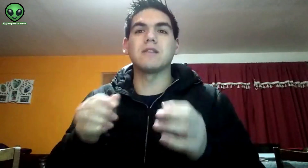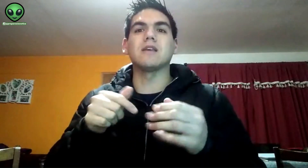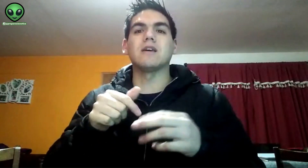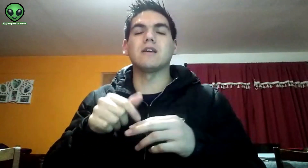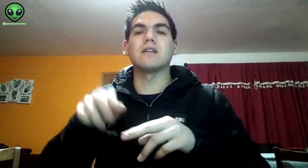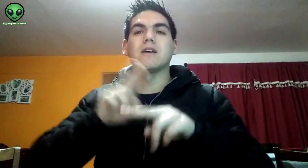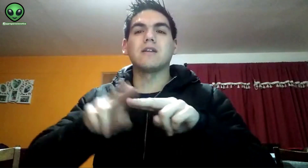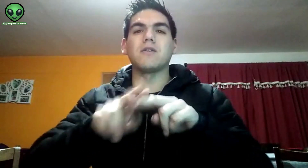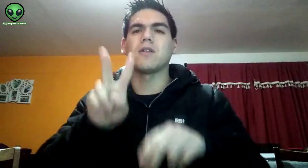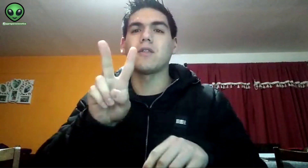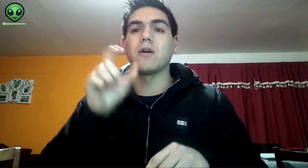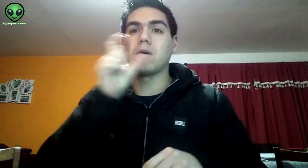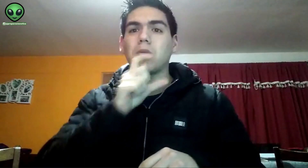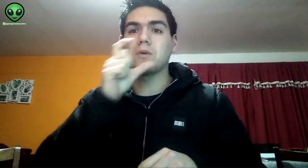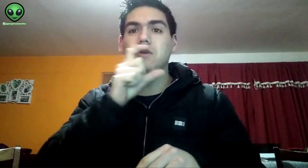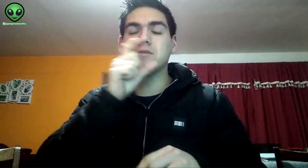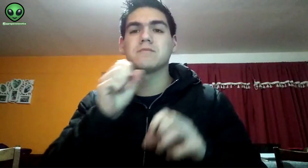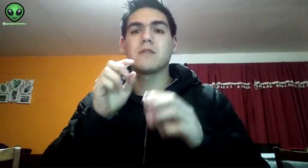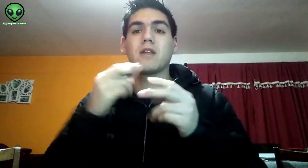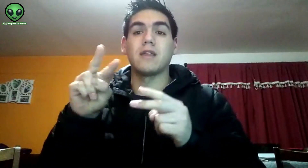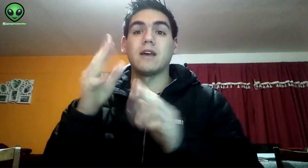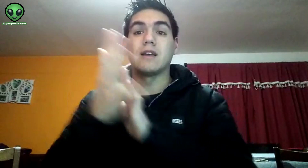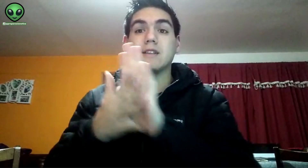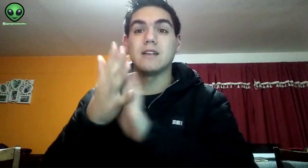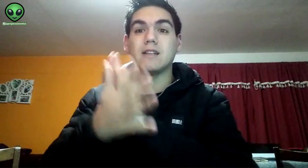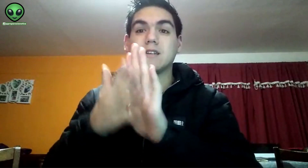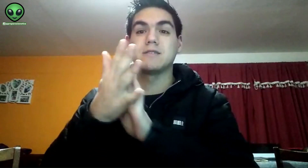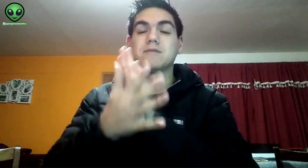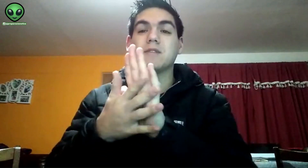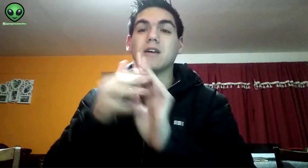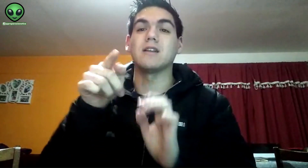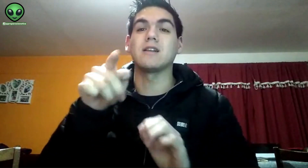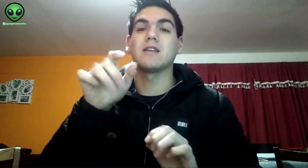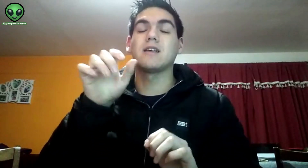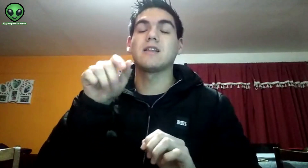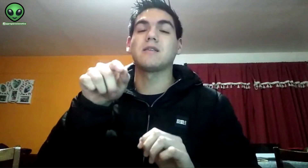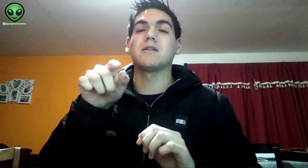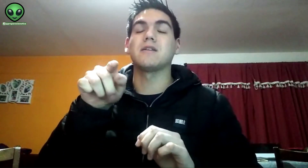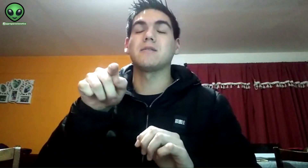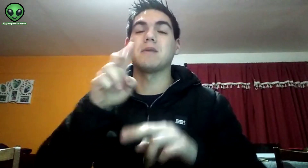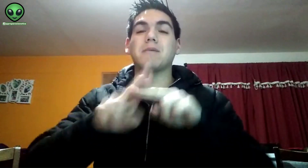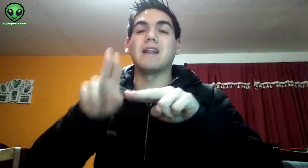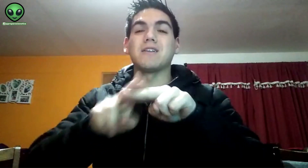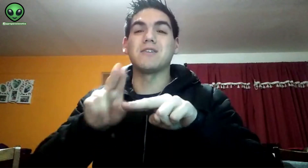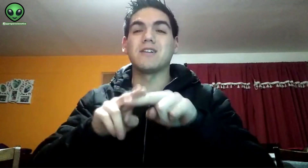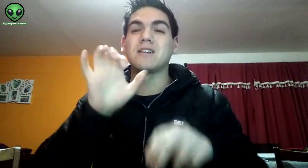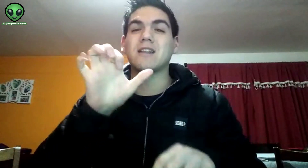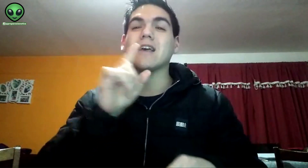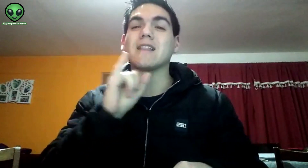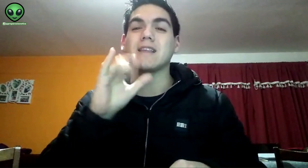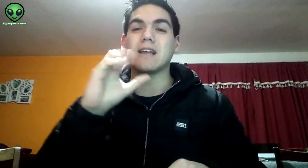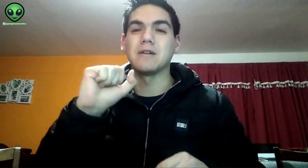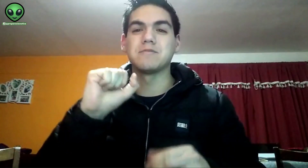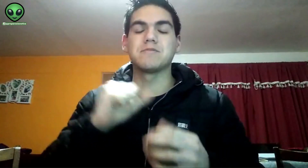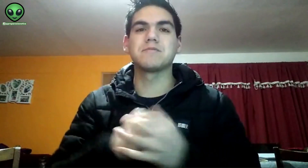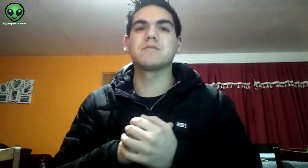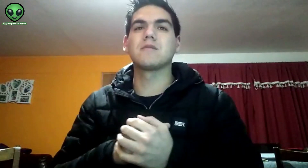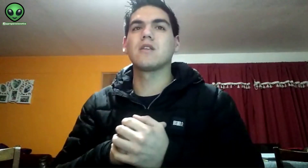Actualmente he hecho dos cursos de diseño en preparación ética.